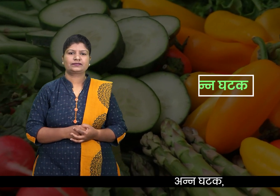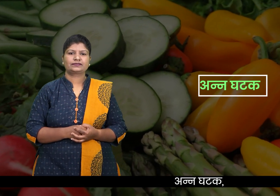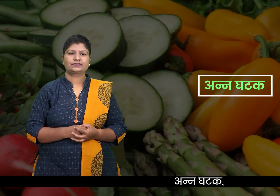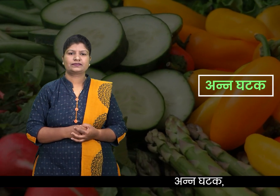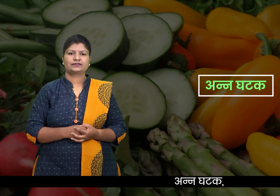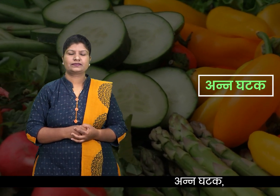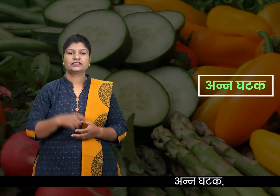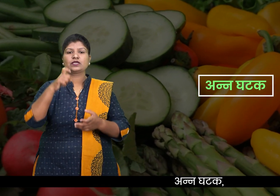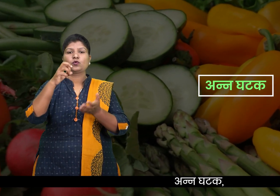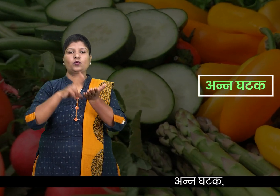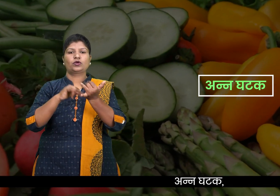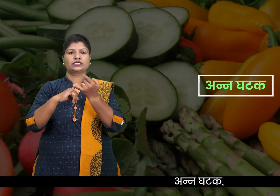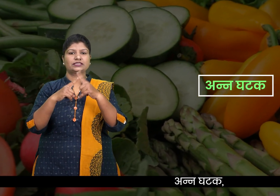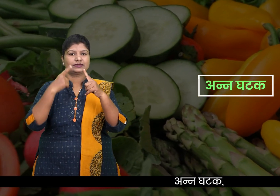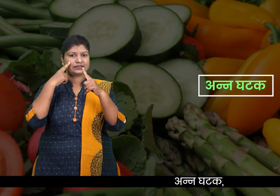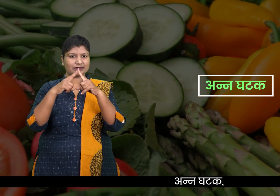अन्न घटक.